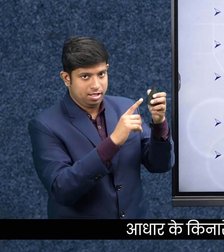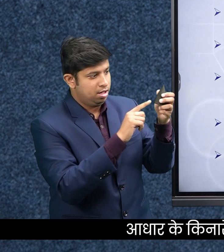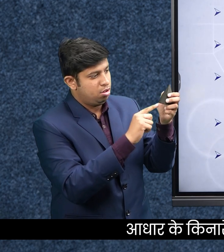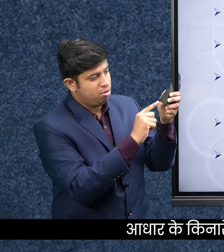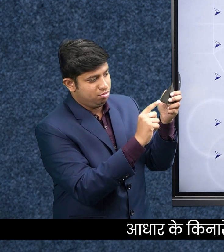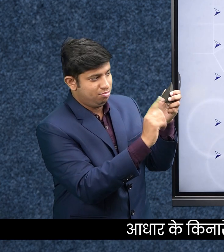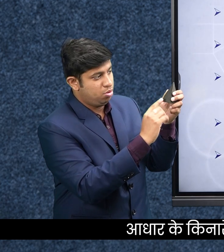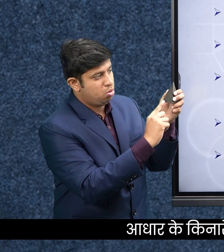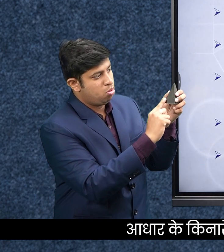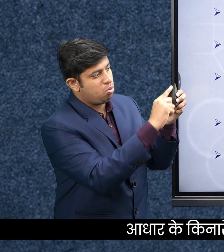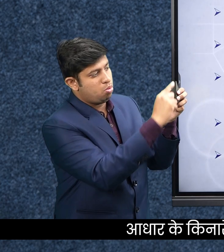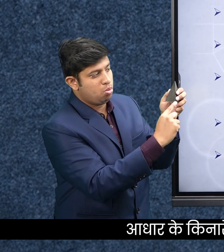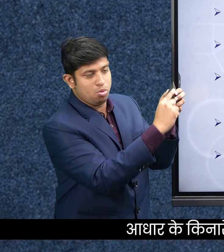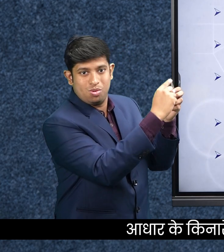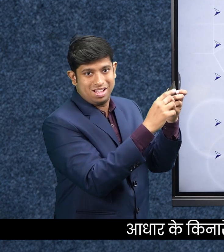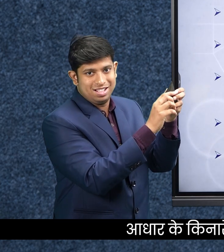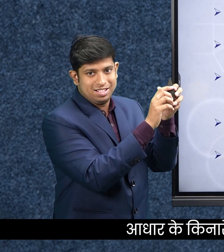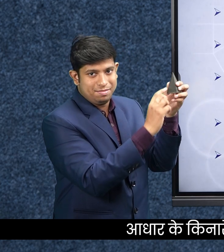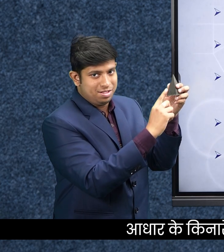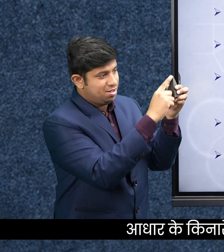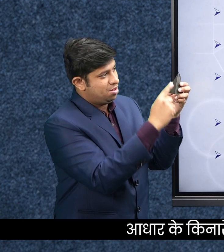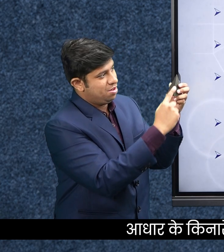किनारे पर किसी भी बिंदु से शीर्ष तक की दूरी।